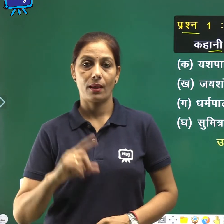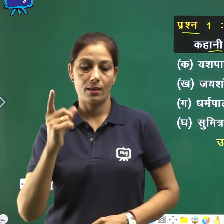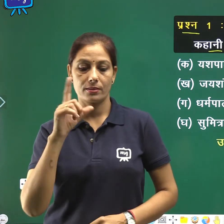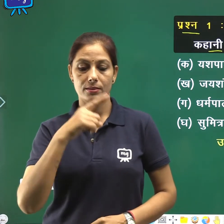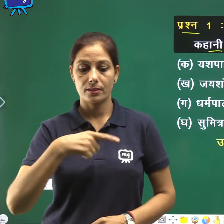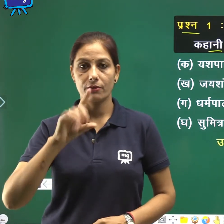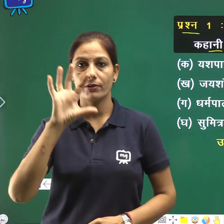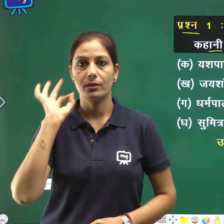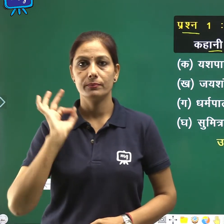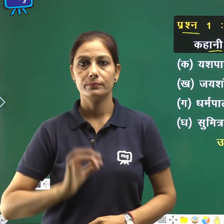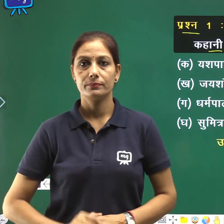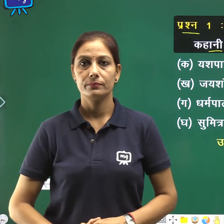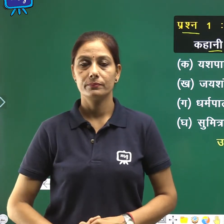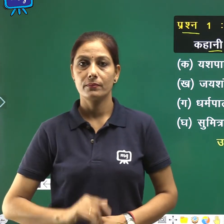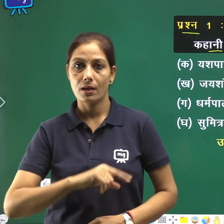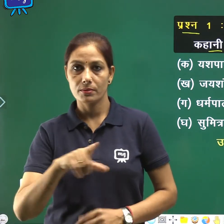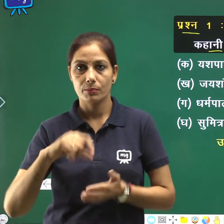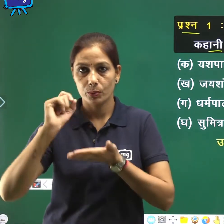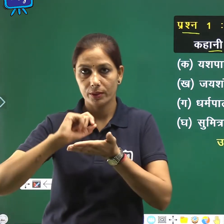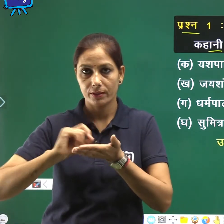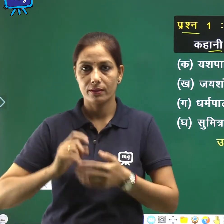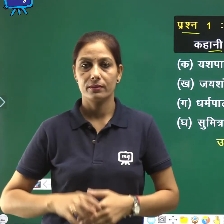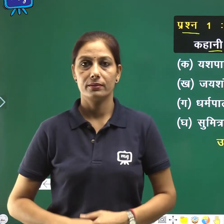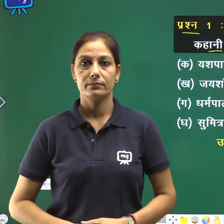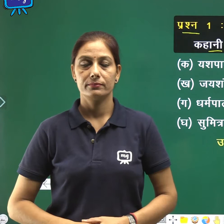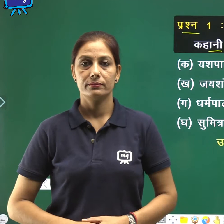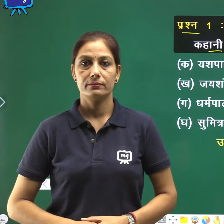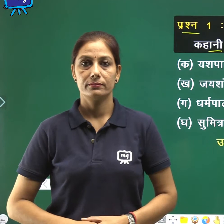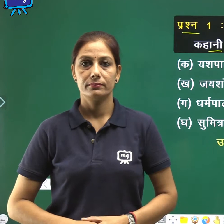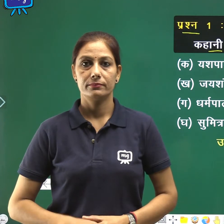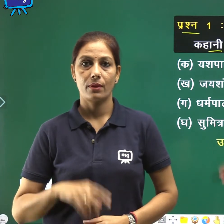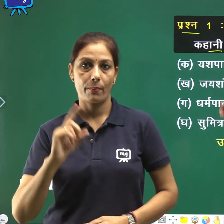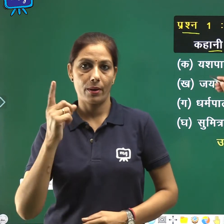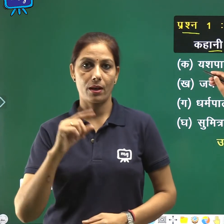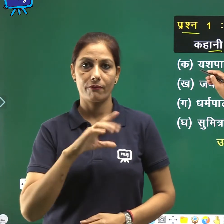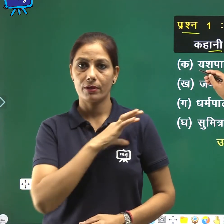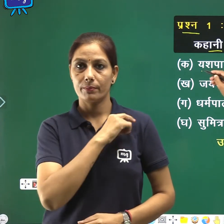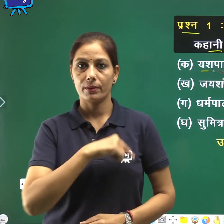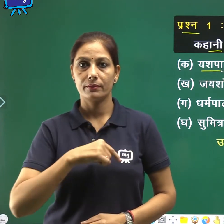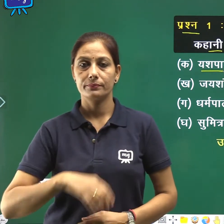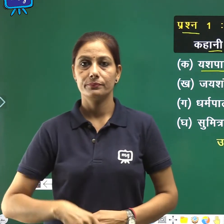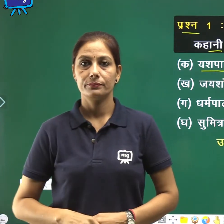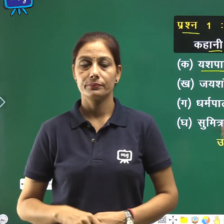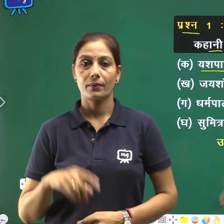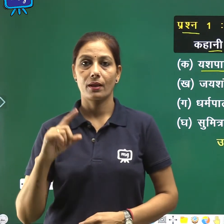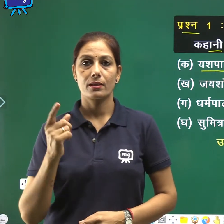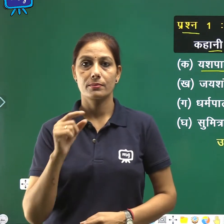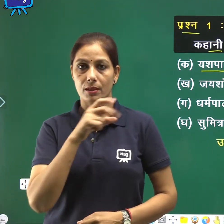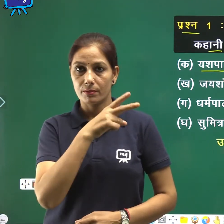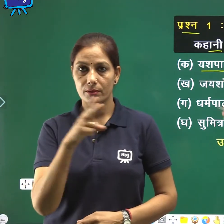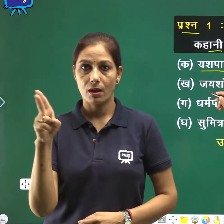सही विकल्प आपको लिखना है। पहला विकल्प यशपाल,